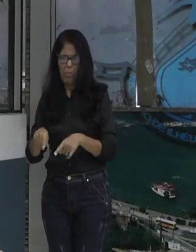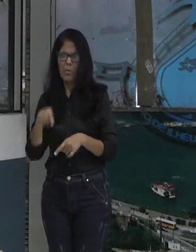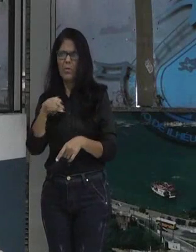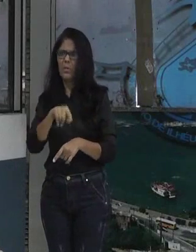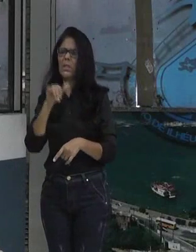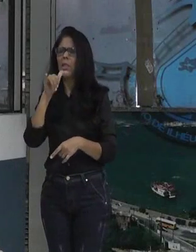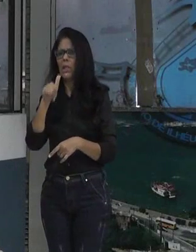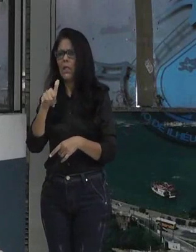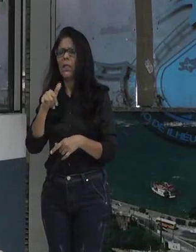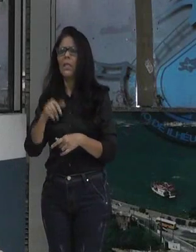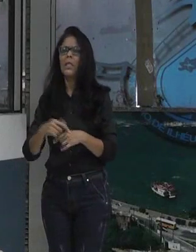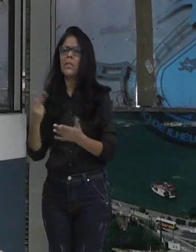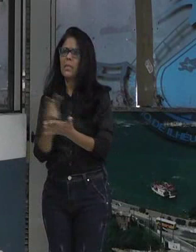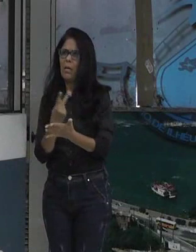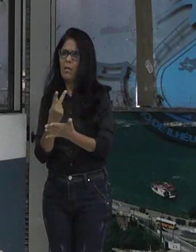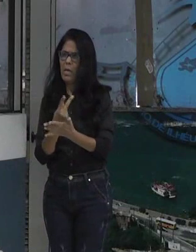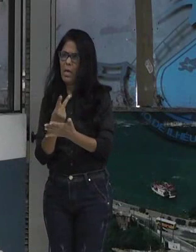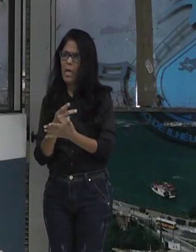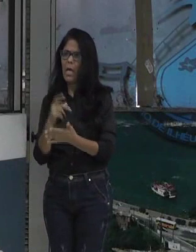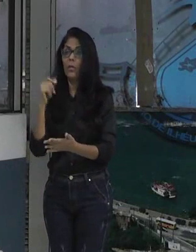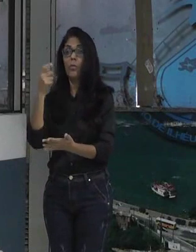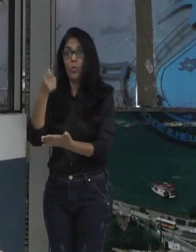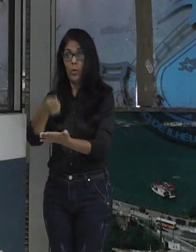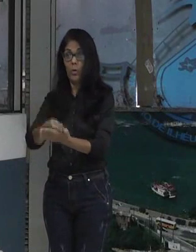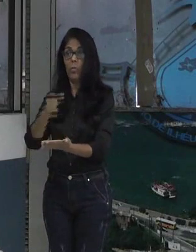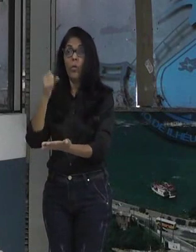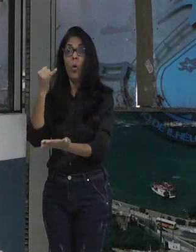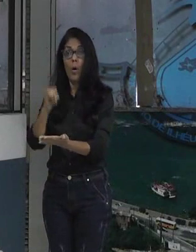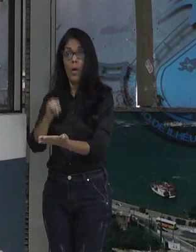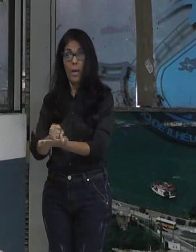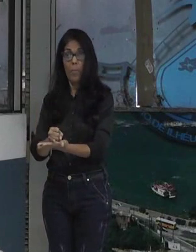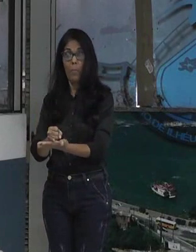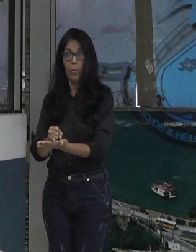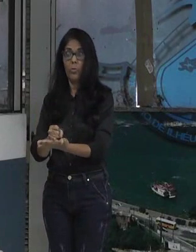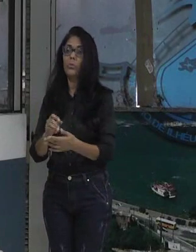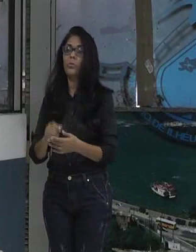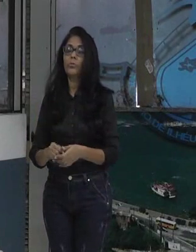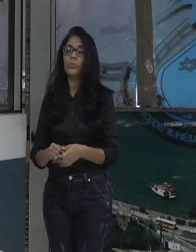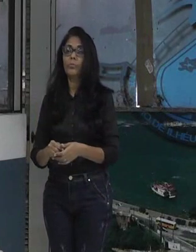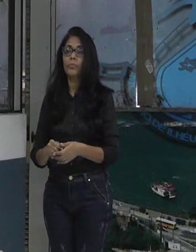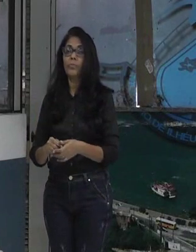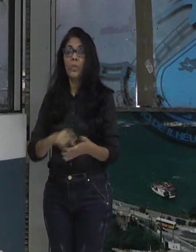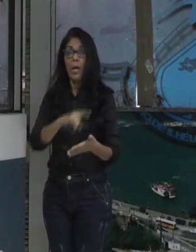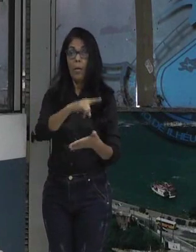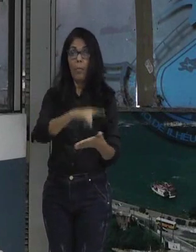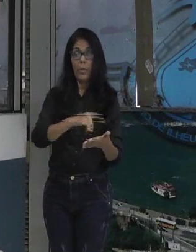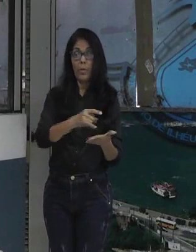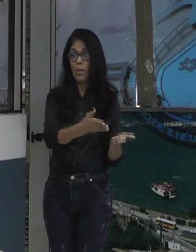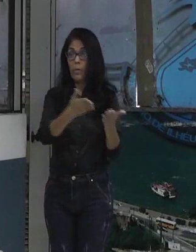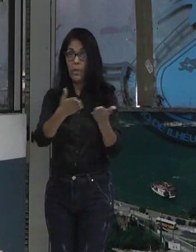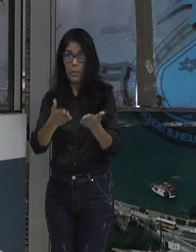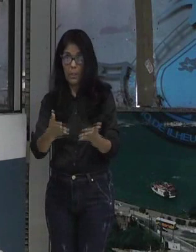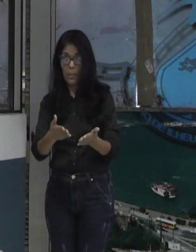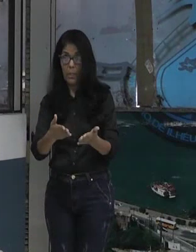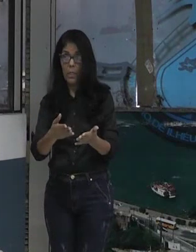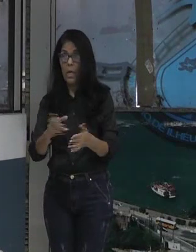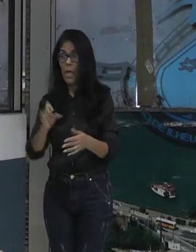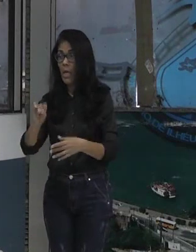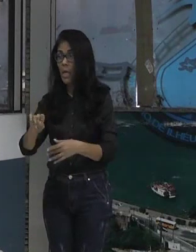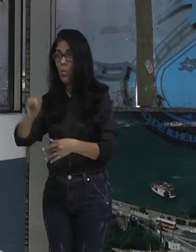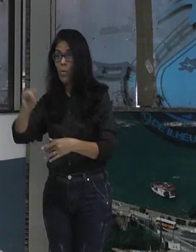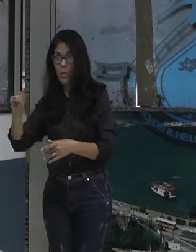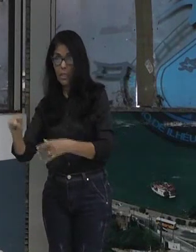no imposto entre a planilha que a empresa apresenta e o ISS recolhido, e o prefeito